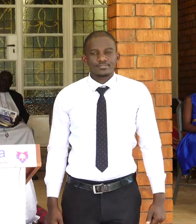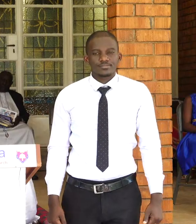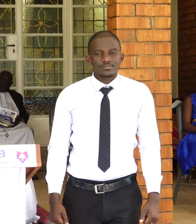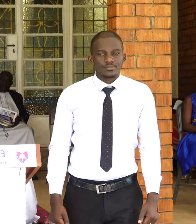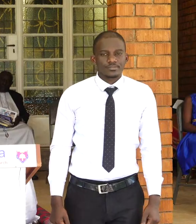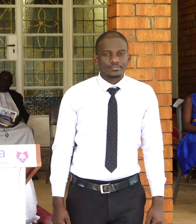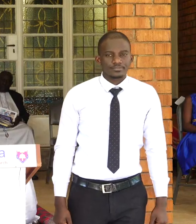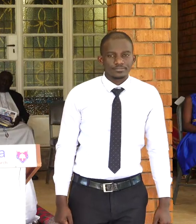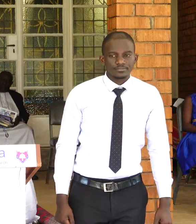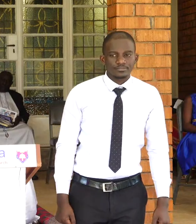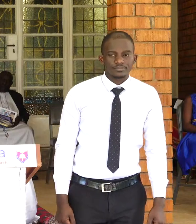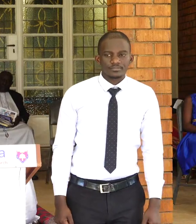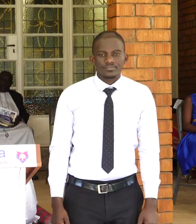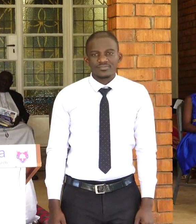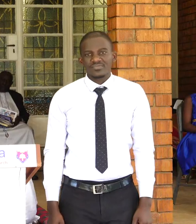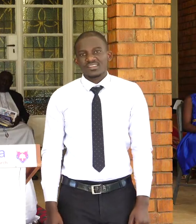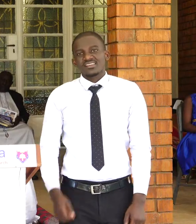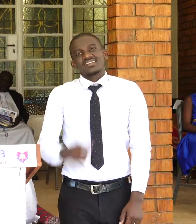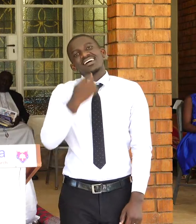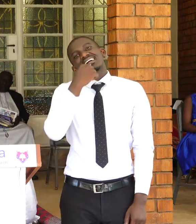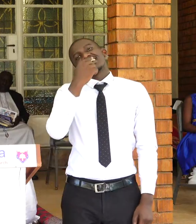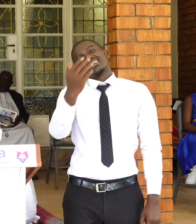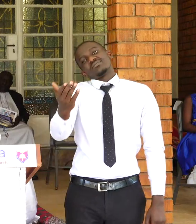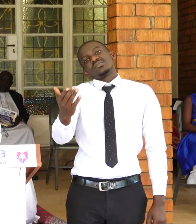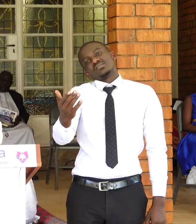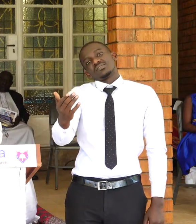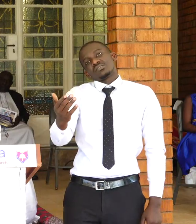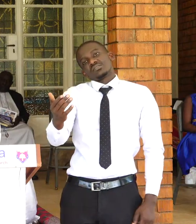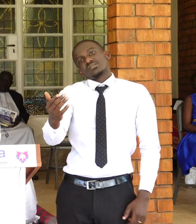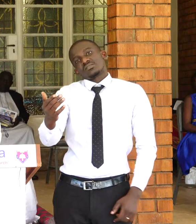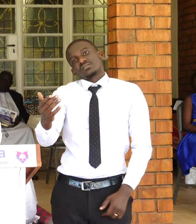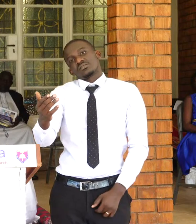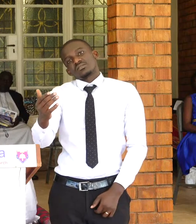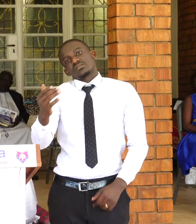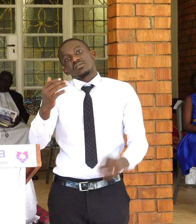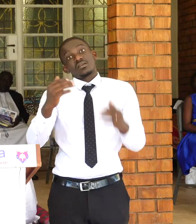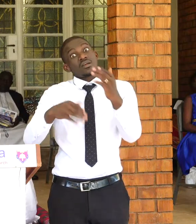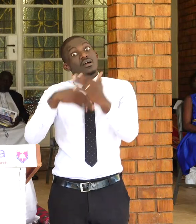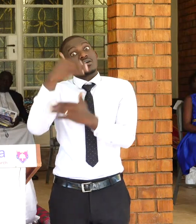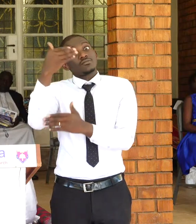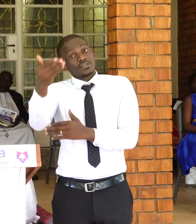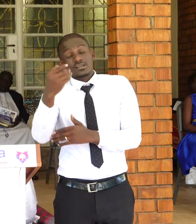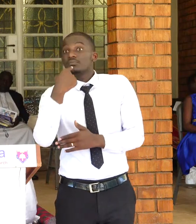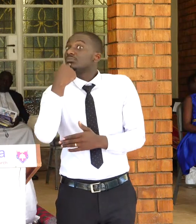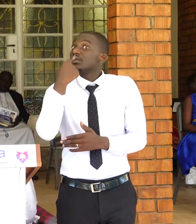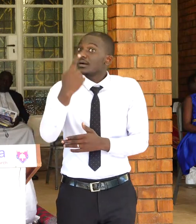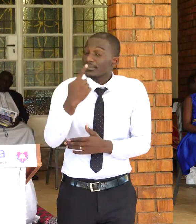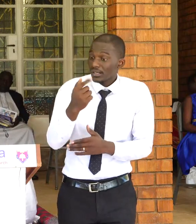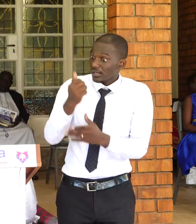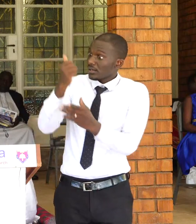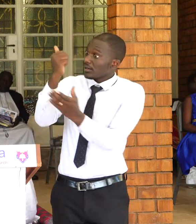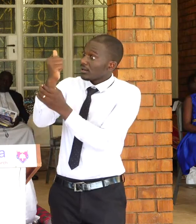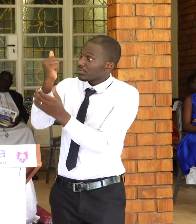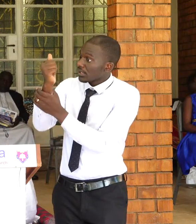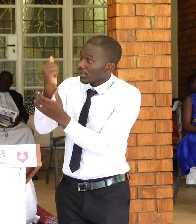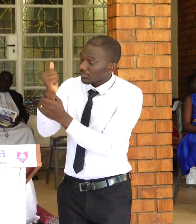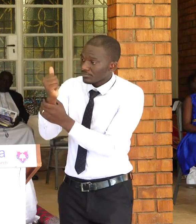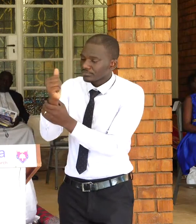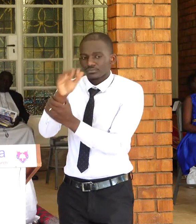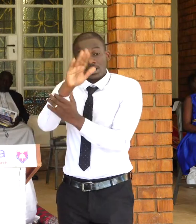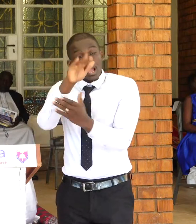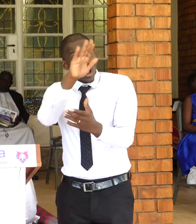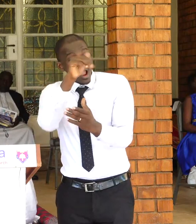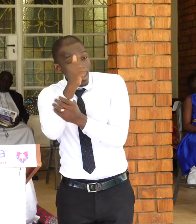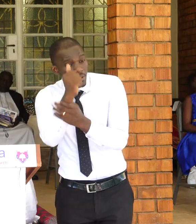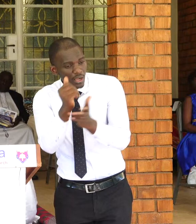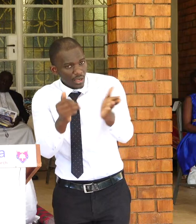ennyo agambye nti oluvannyuma lw'ebyo Katonda n'akama Ibrahimu n'amugamba nti Ibrahimu nayogera nti nze nzuno